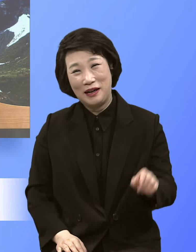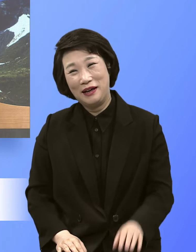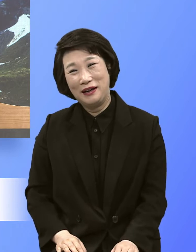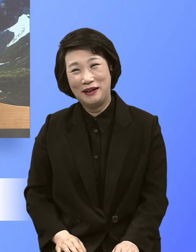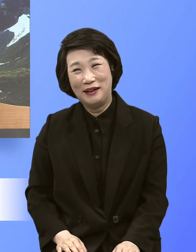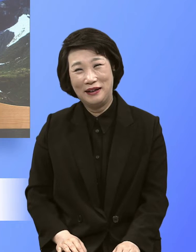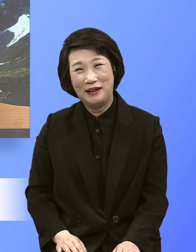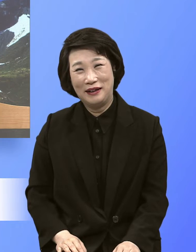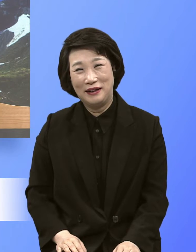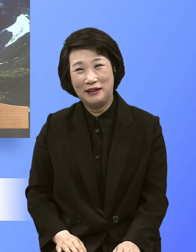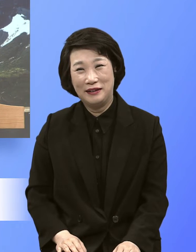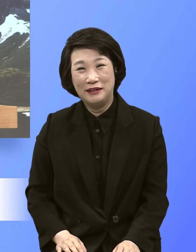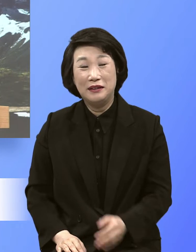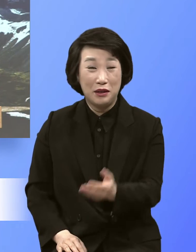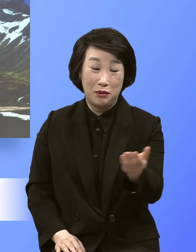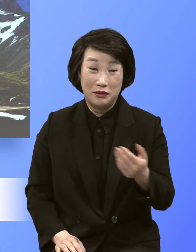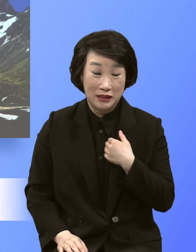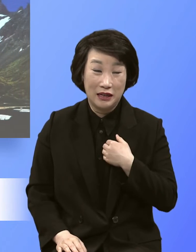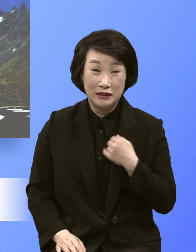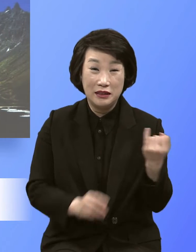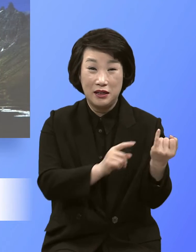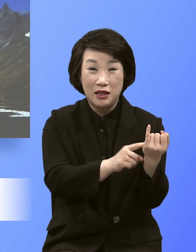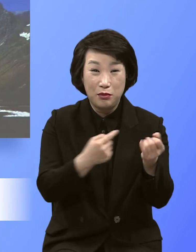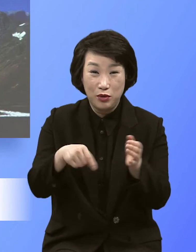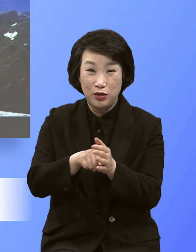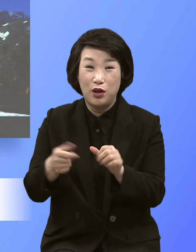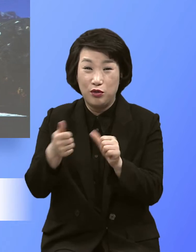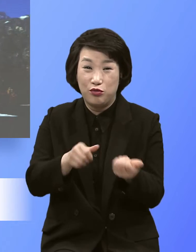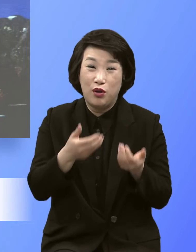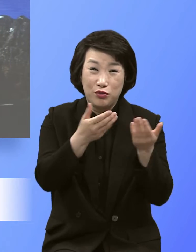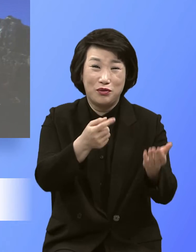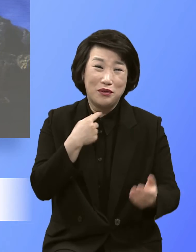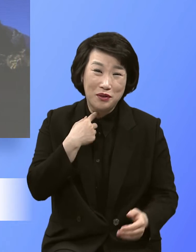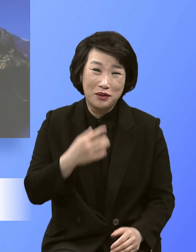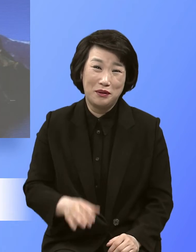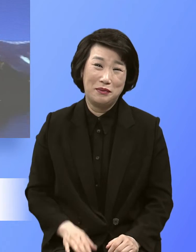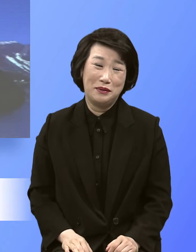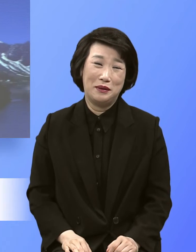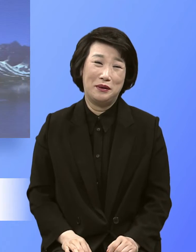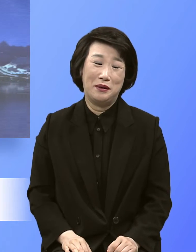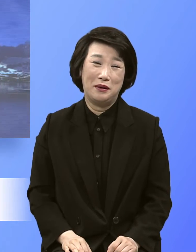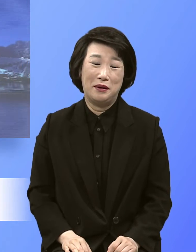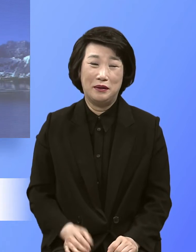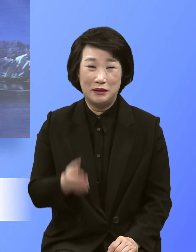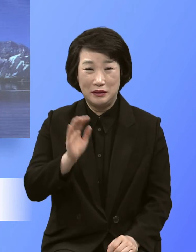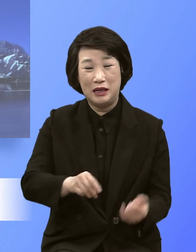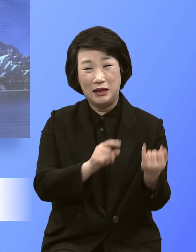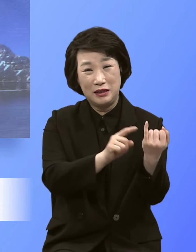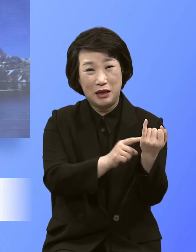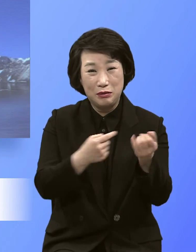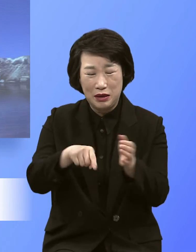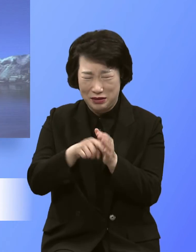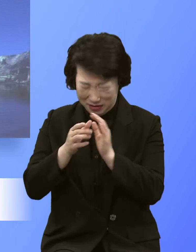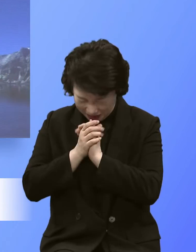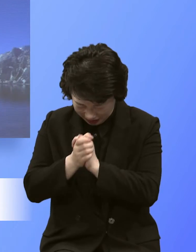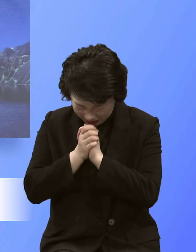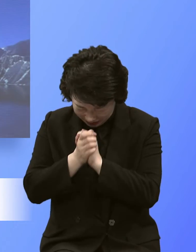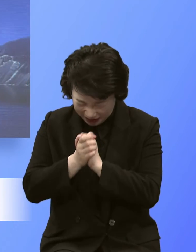보세요. 나는 그를 위해 죽어준 적도 없고, 그러나 그를 위해